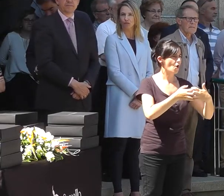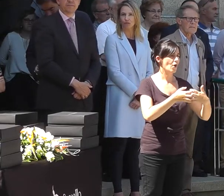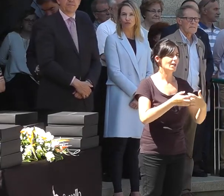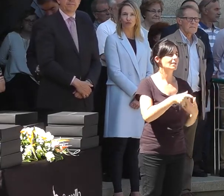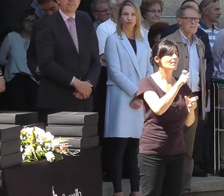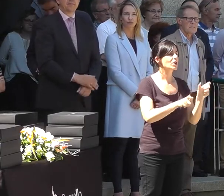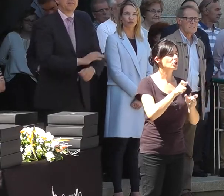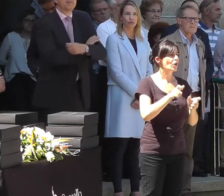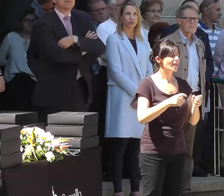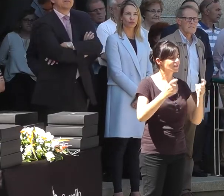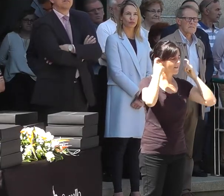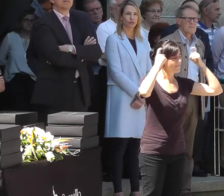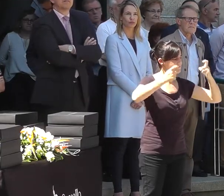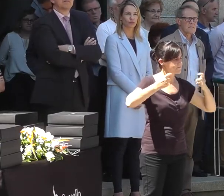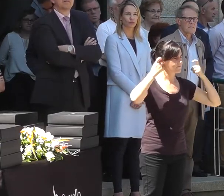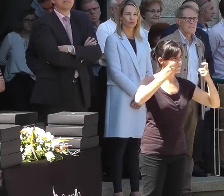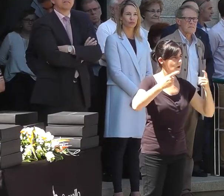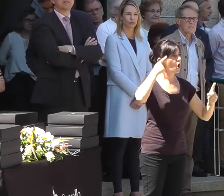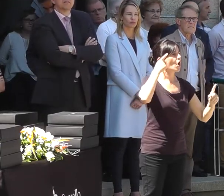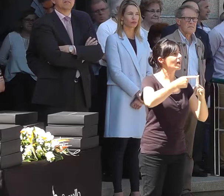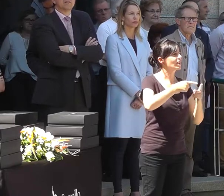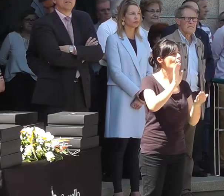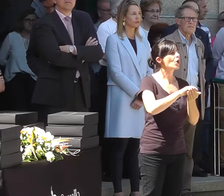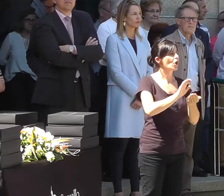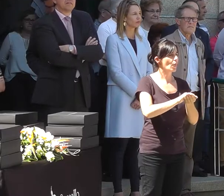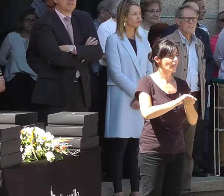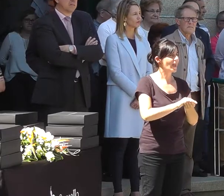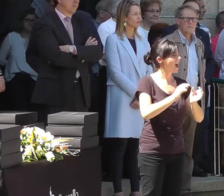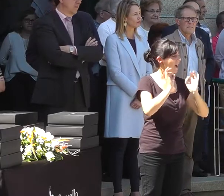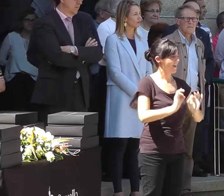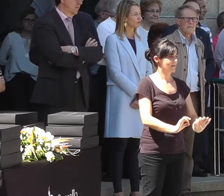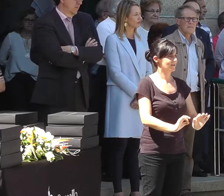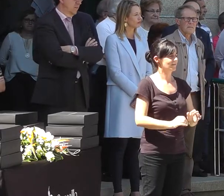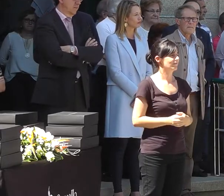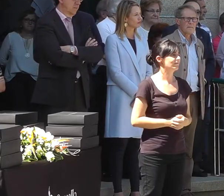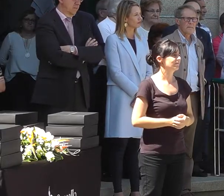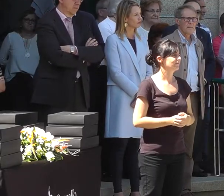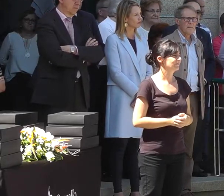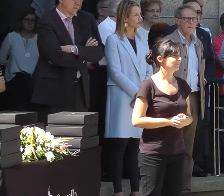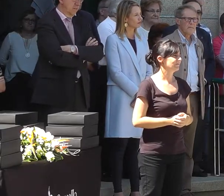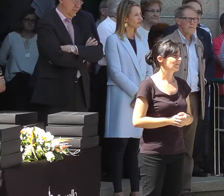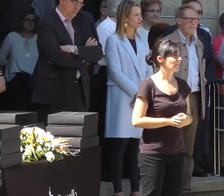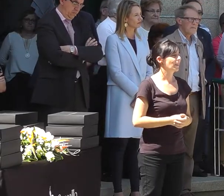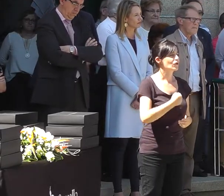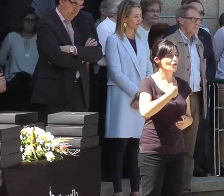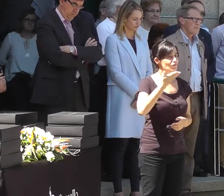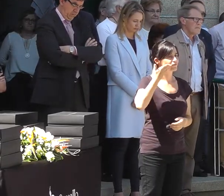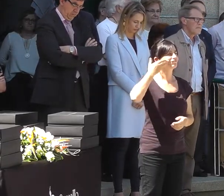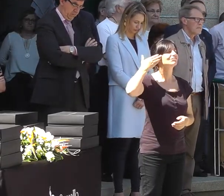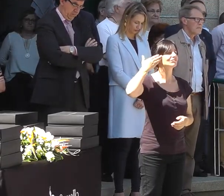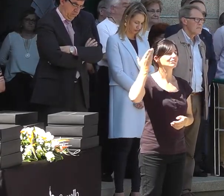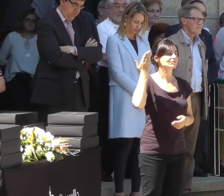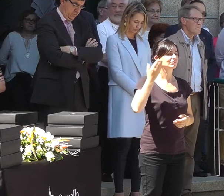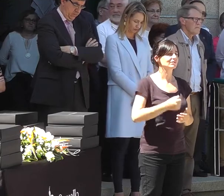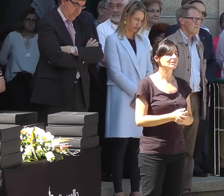fixeron e fan día a día de Redondela o que hoxe somos. Síntome orgulloso